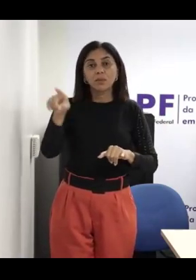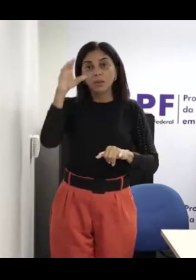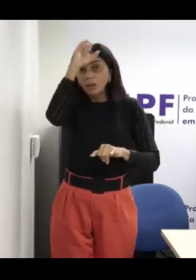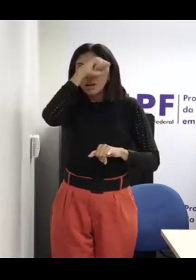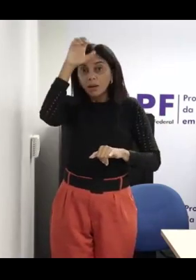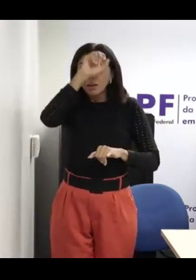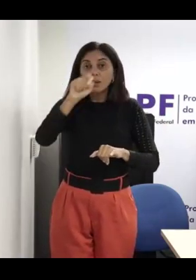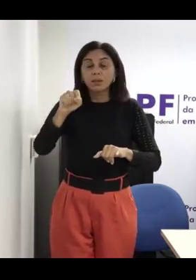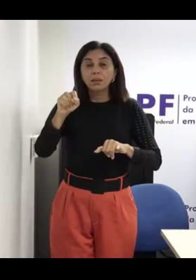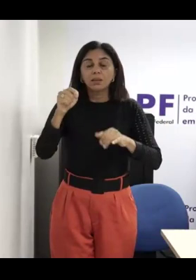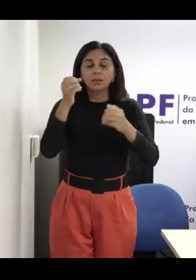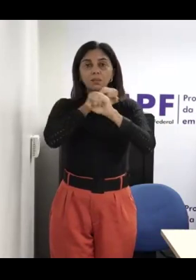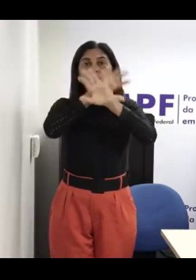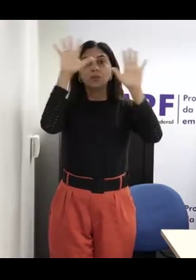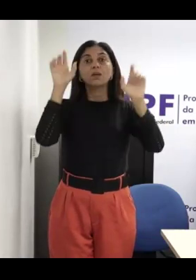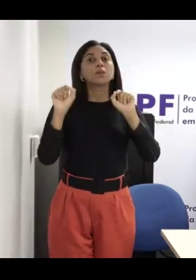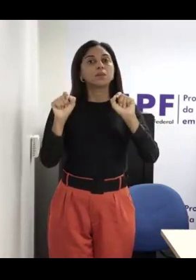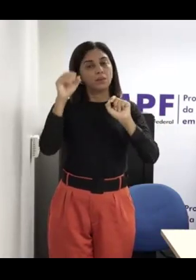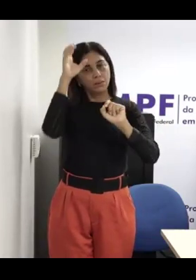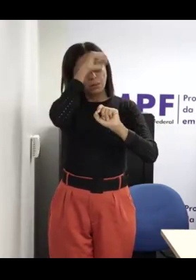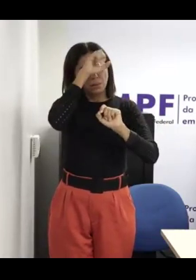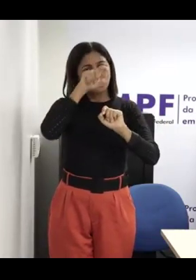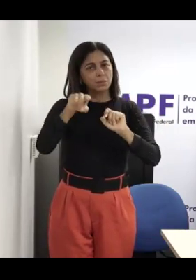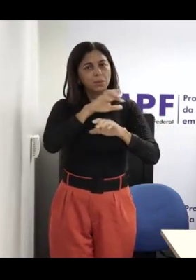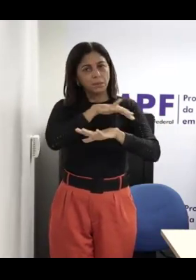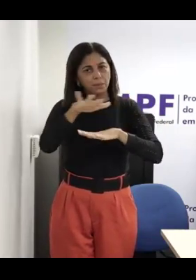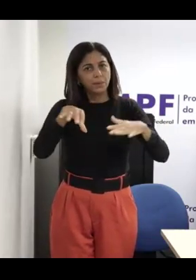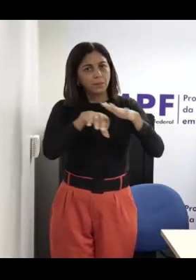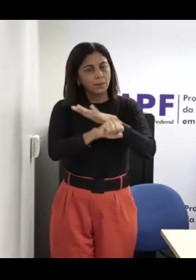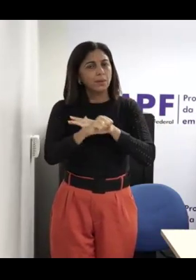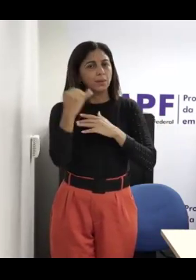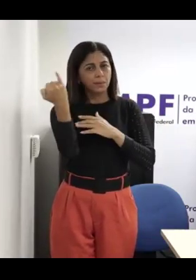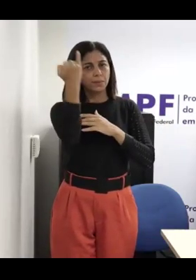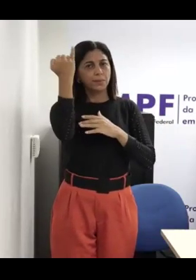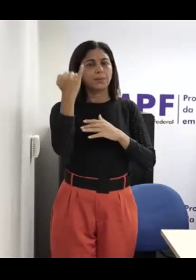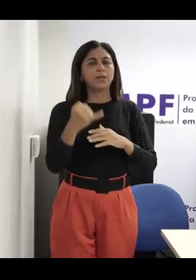porque o conhecimento ele é tudo paraa sociedade para criança para adolescente